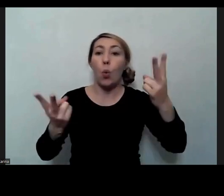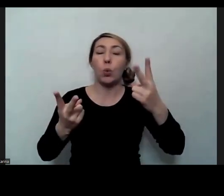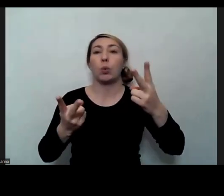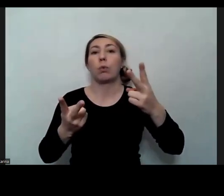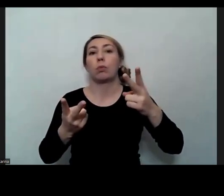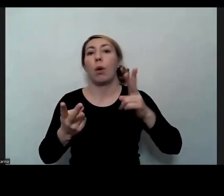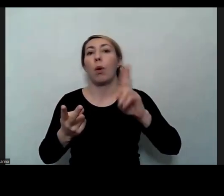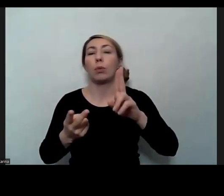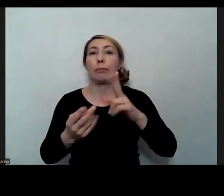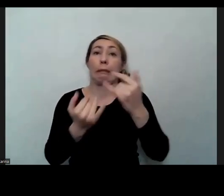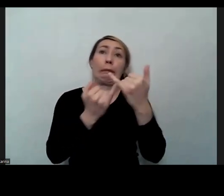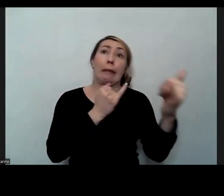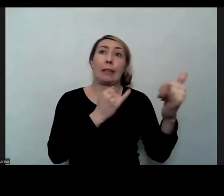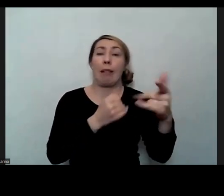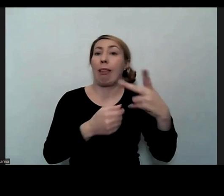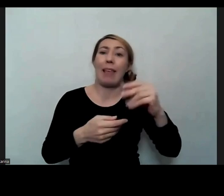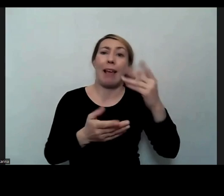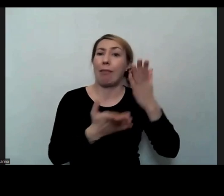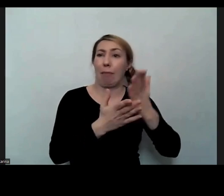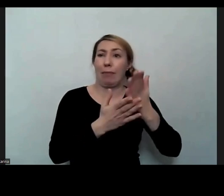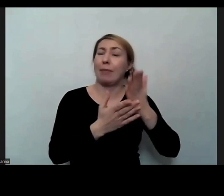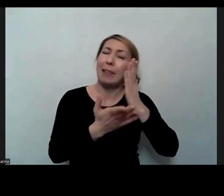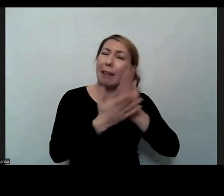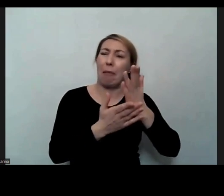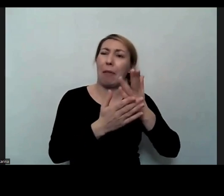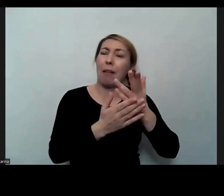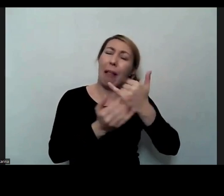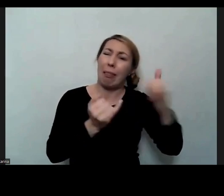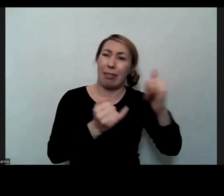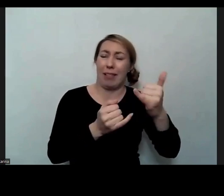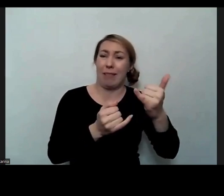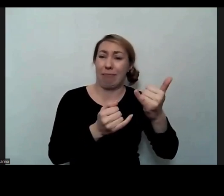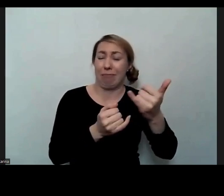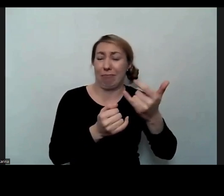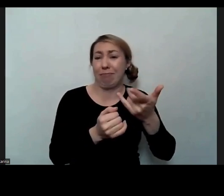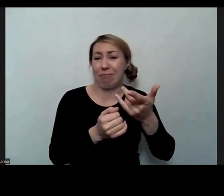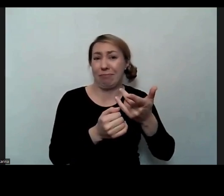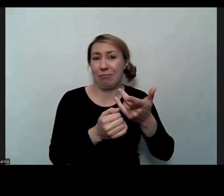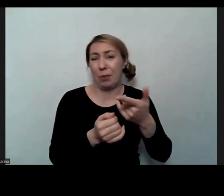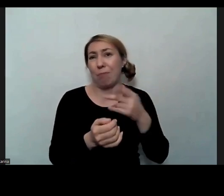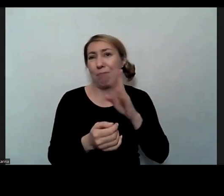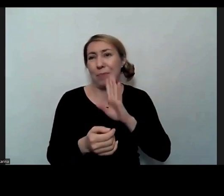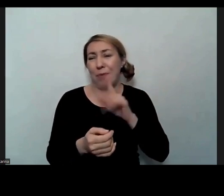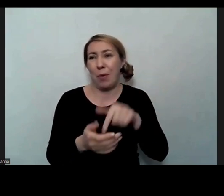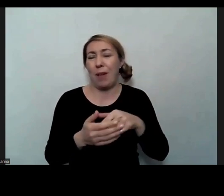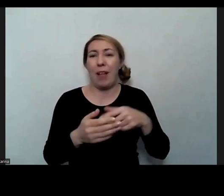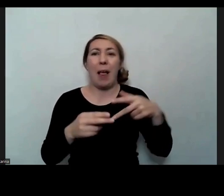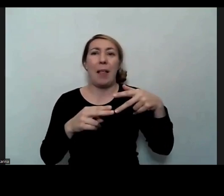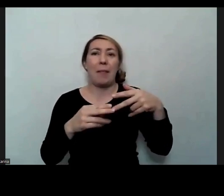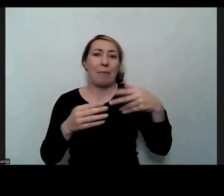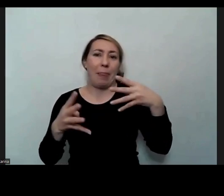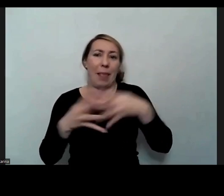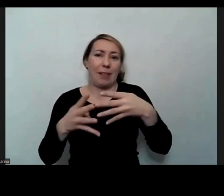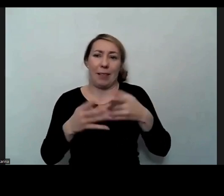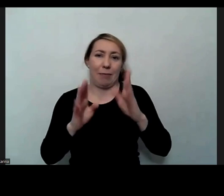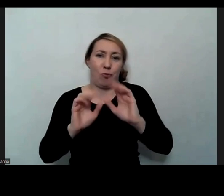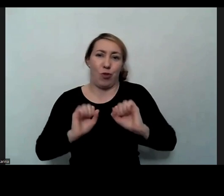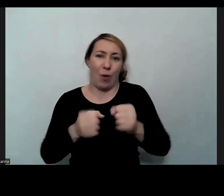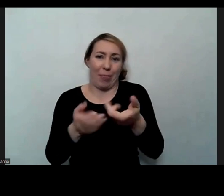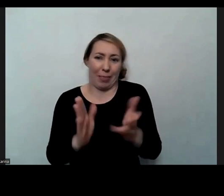osobom innym niż diagności może spowodować, że tak naprawdę narzędzie przestanie być